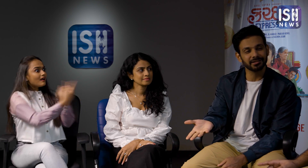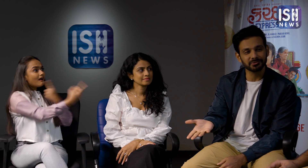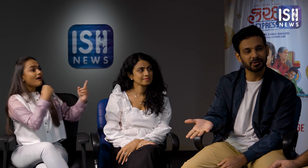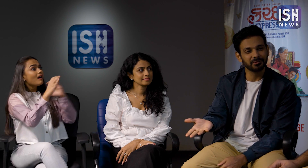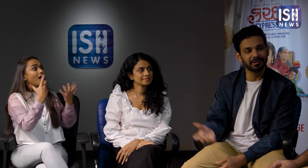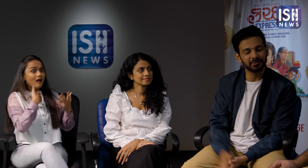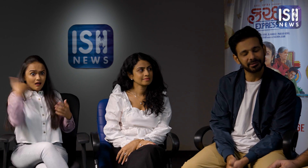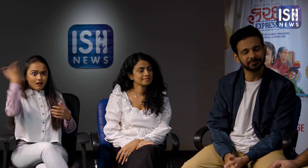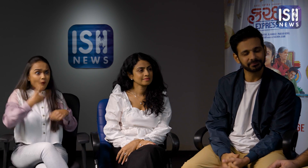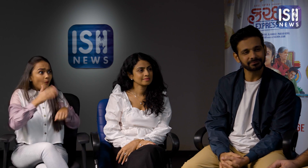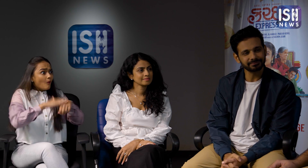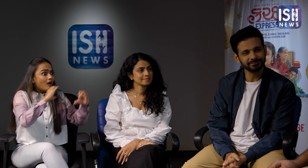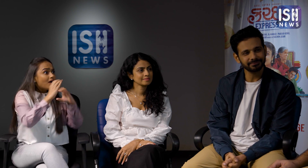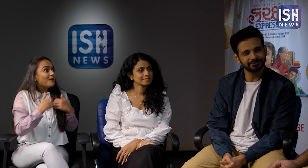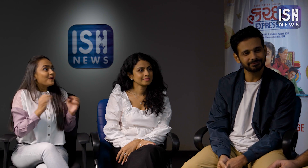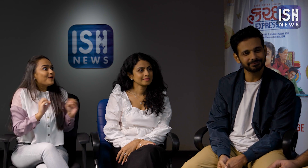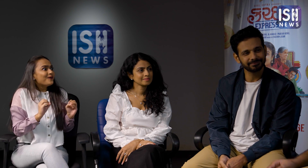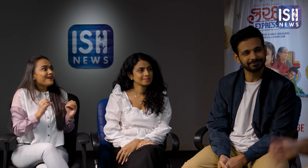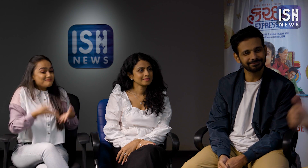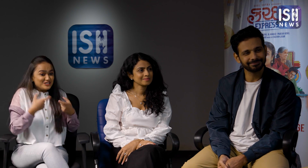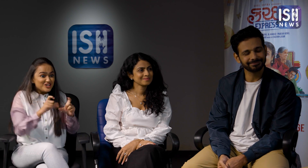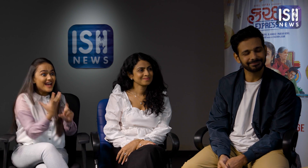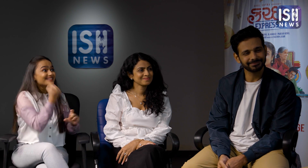don't get a chance to communicate.